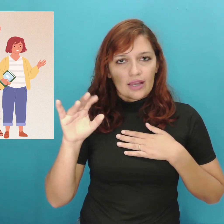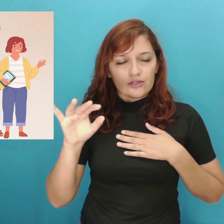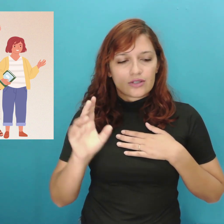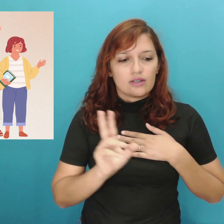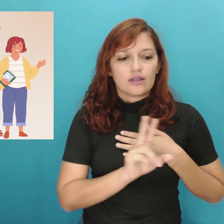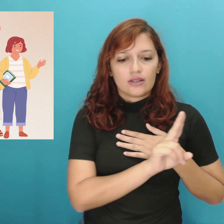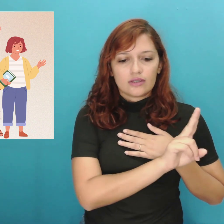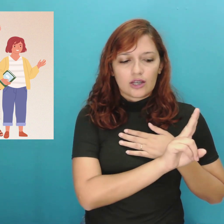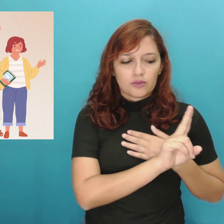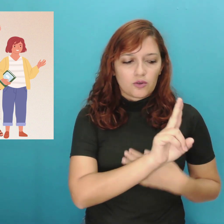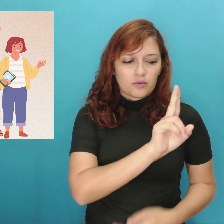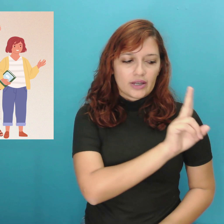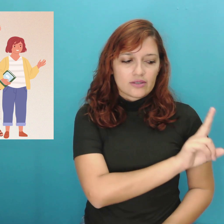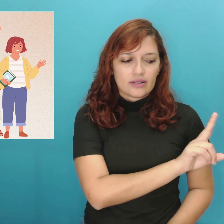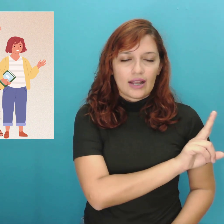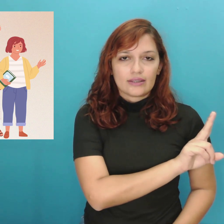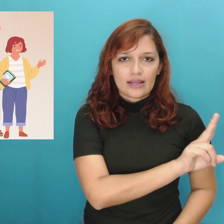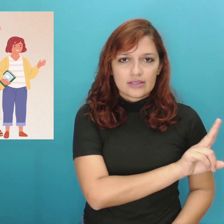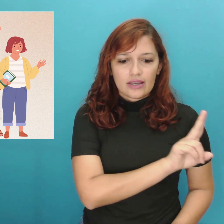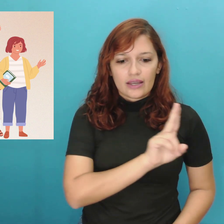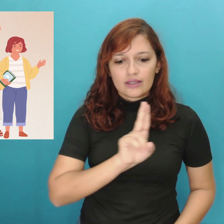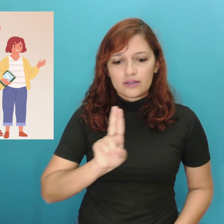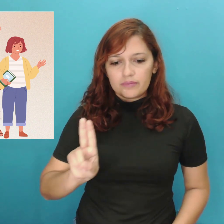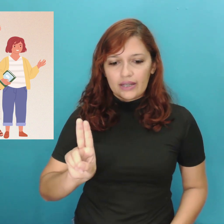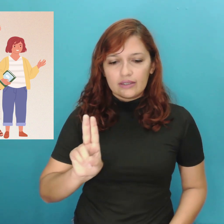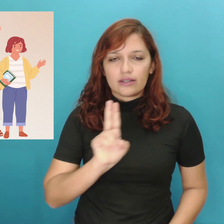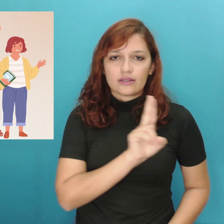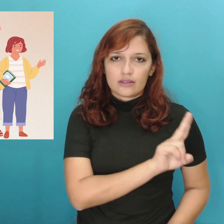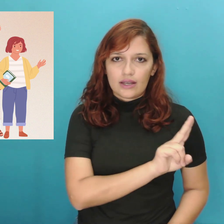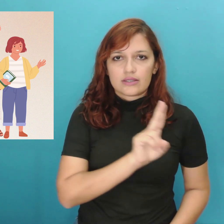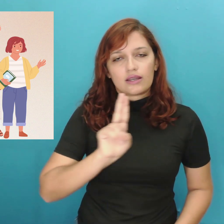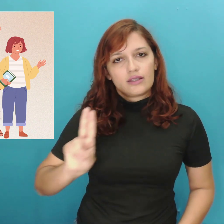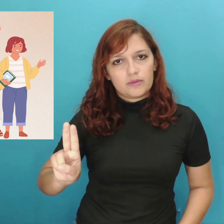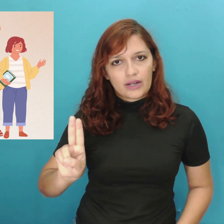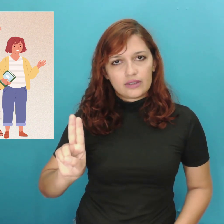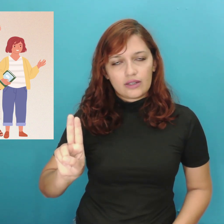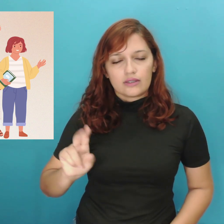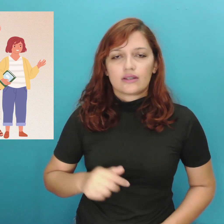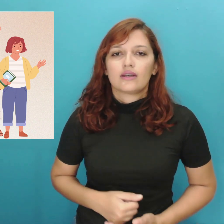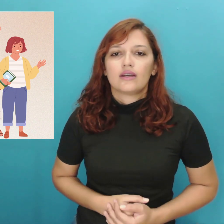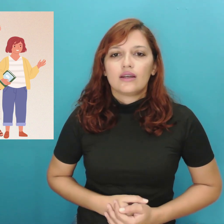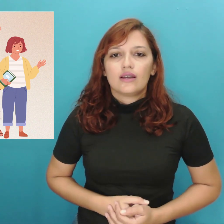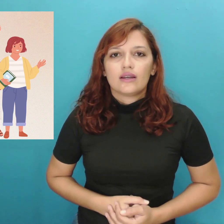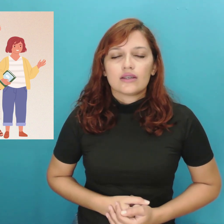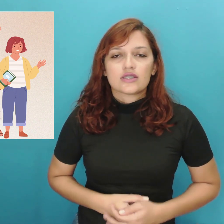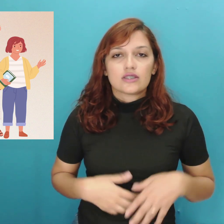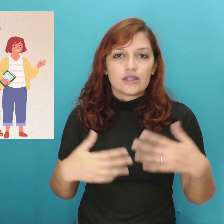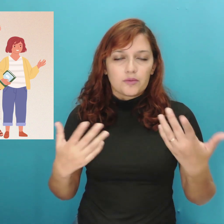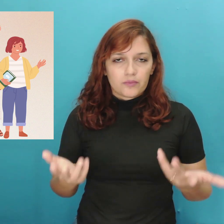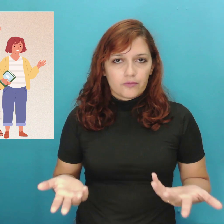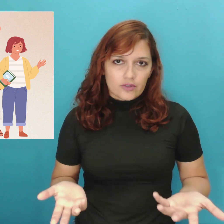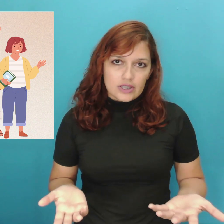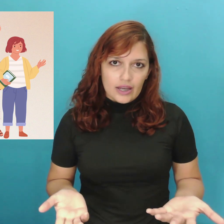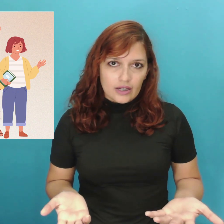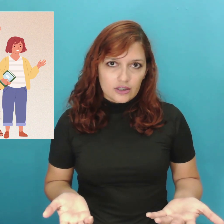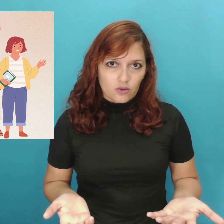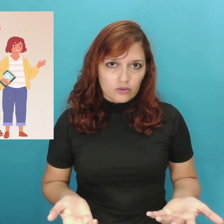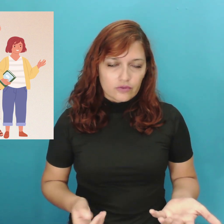destra, então eu começo de lá, da esquerda para a direita, da esquerda para a direita. Se você é canhoto, você